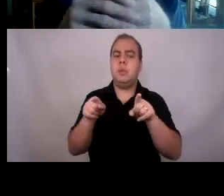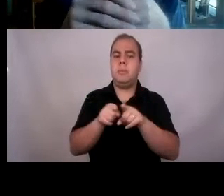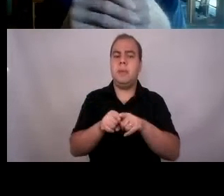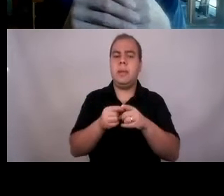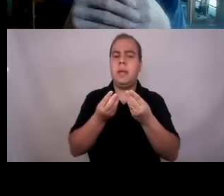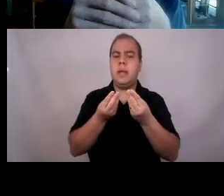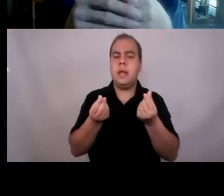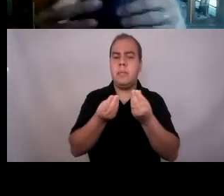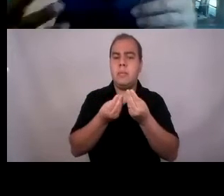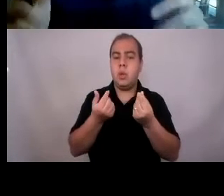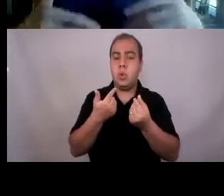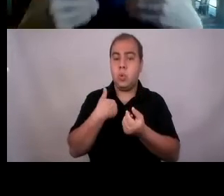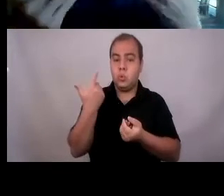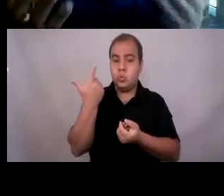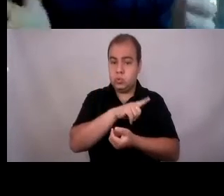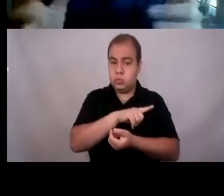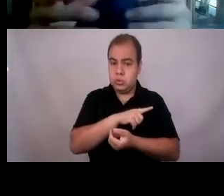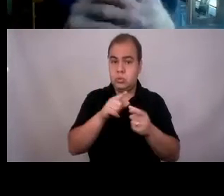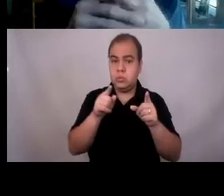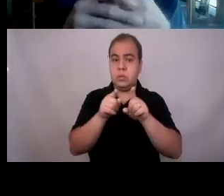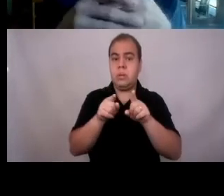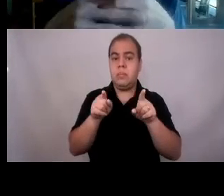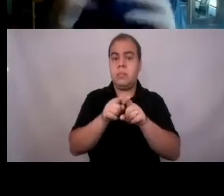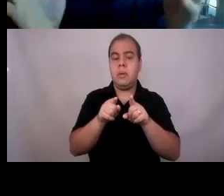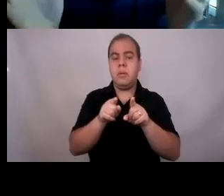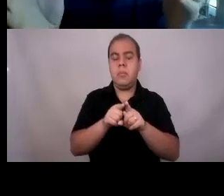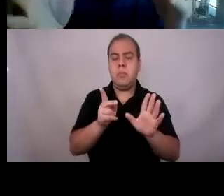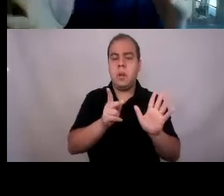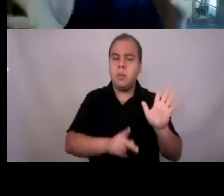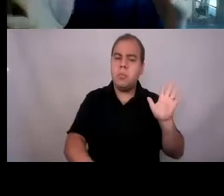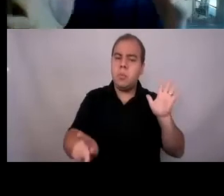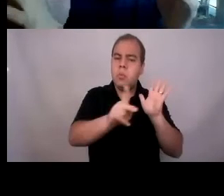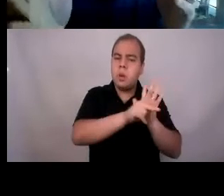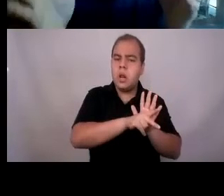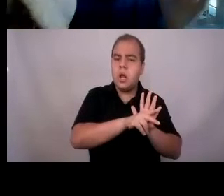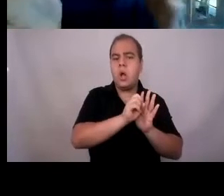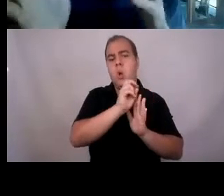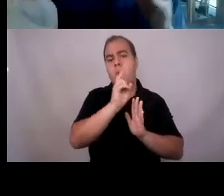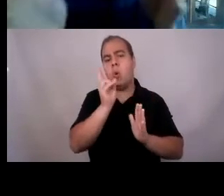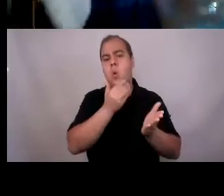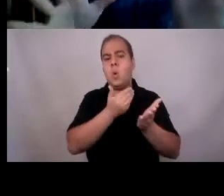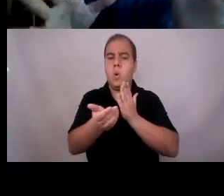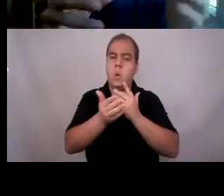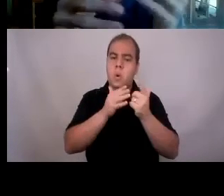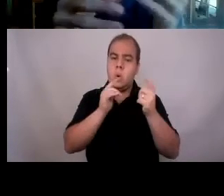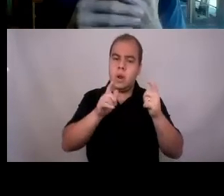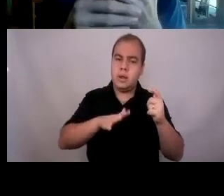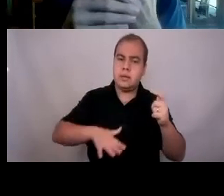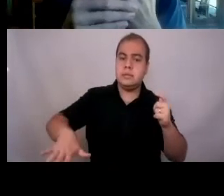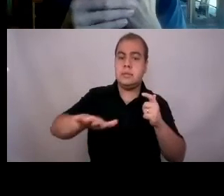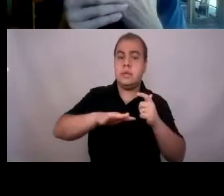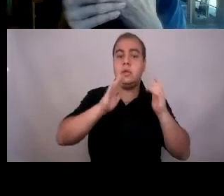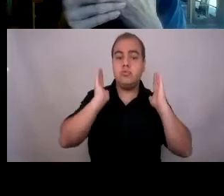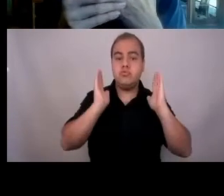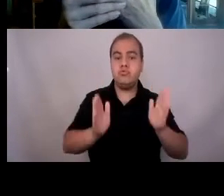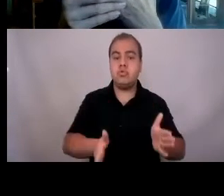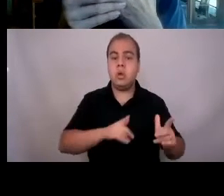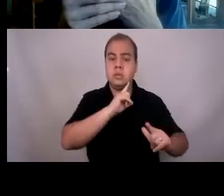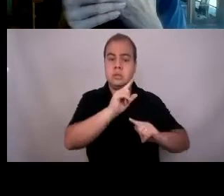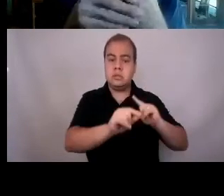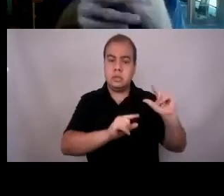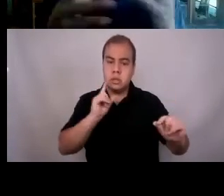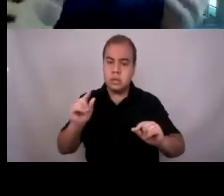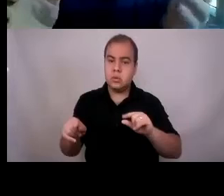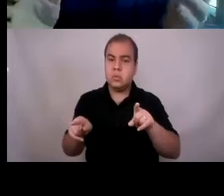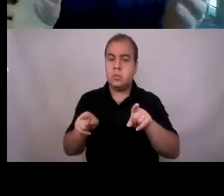foi adotado pela propriedade, seja lá qual for, em qualquer escala. Então, isso aqui já saindo lá